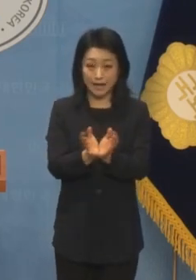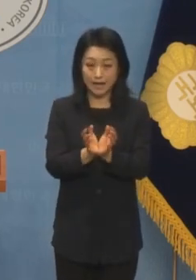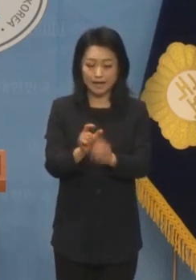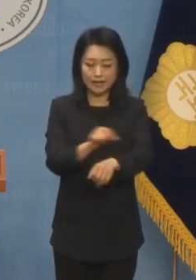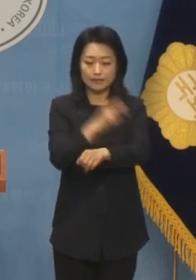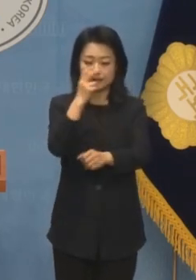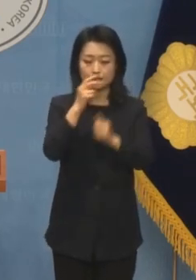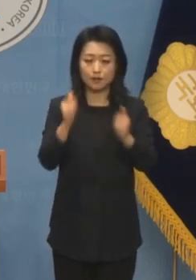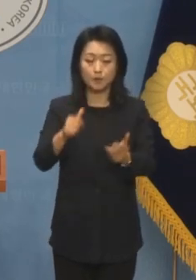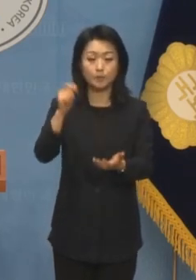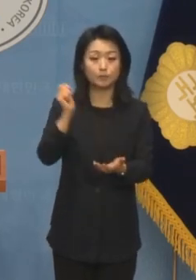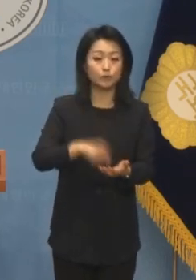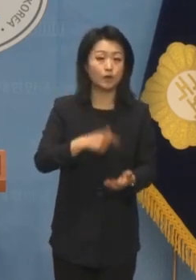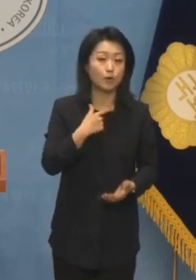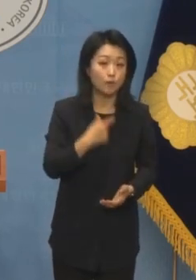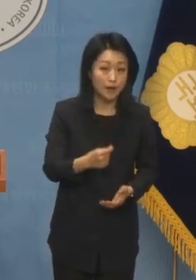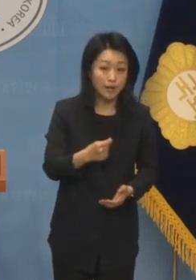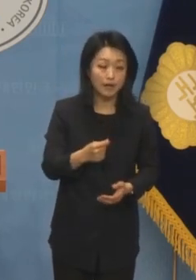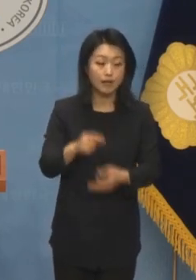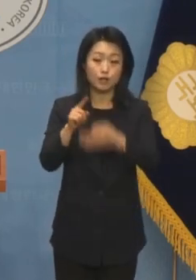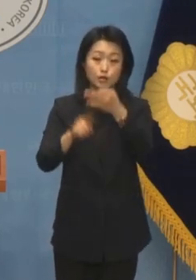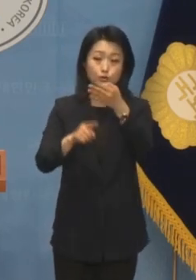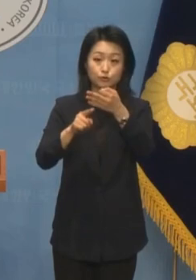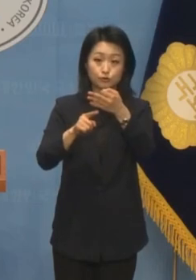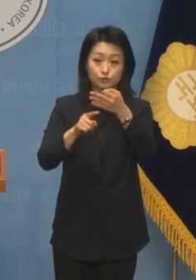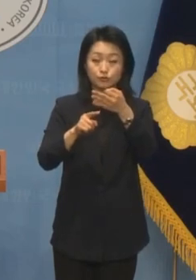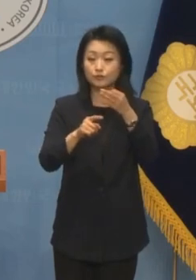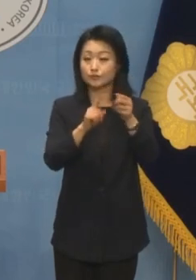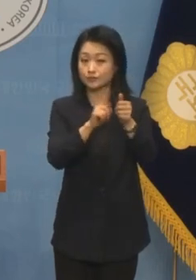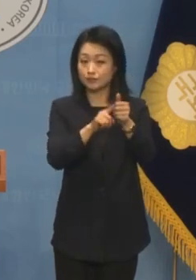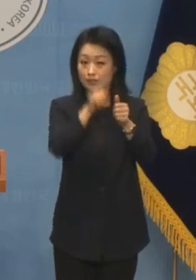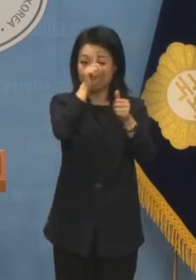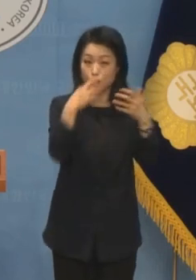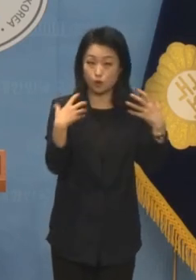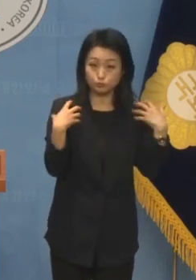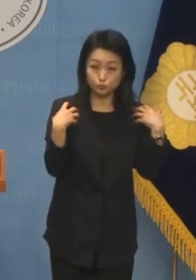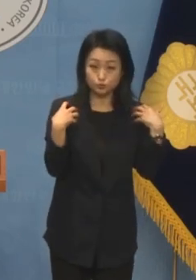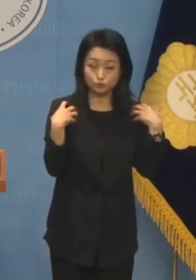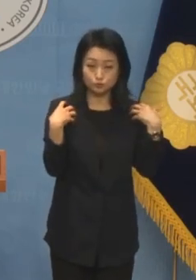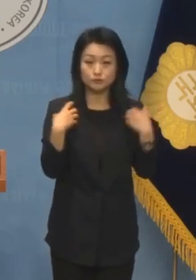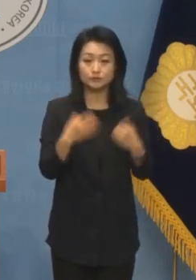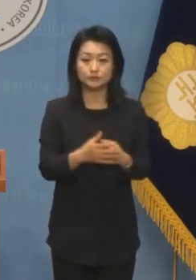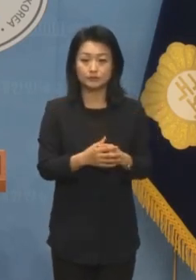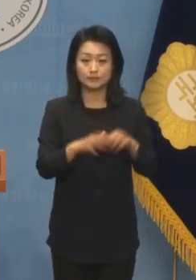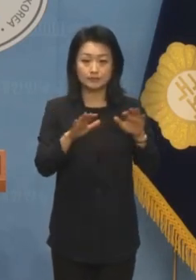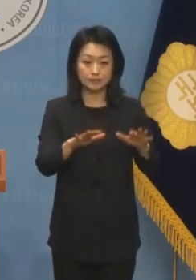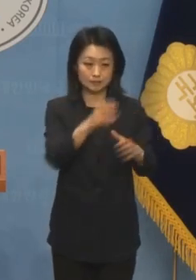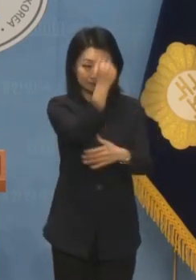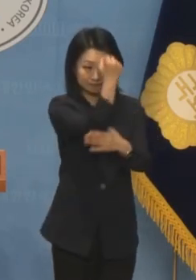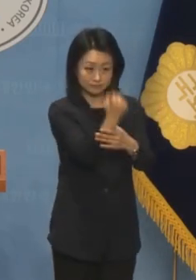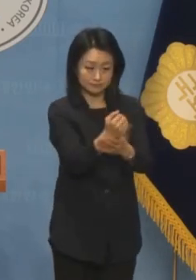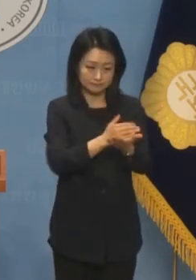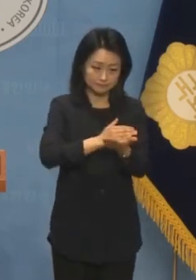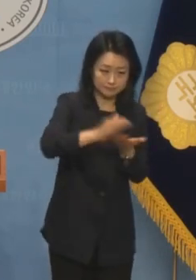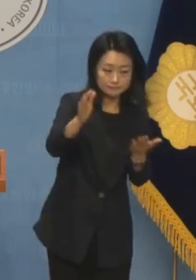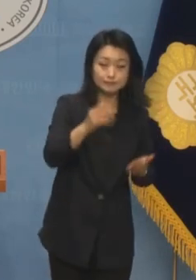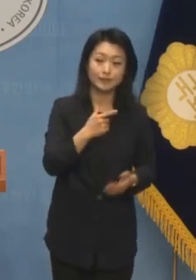특검을 관철하고 윤석열 정권과 검찰이 오염시킨 사법정의를 정화하겠습니다.